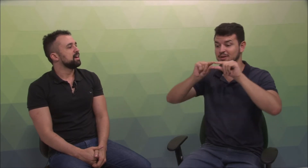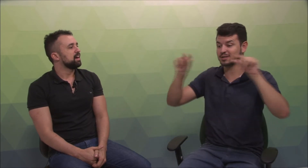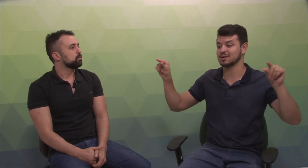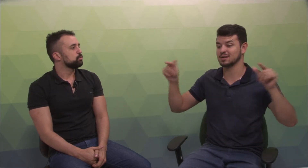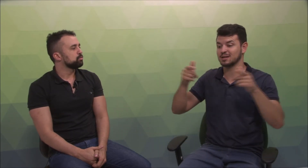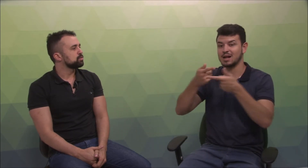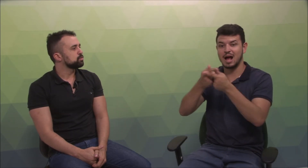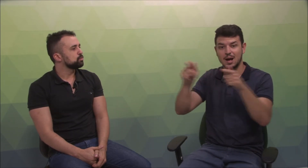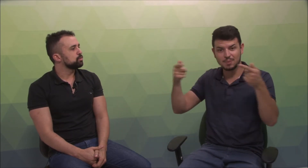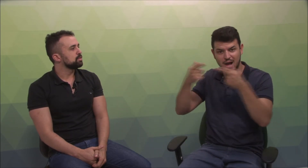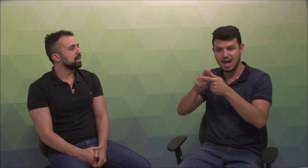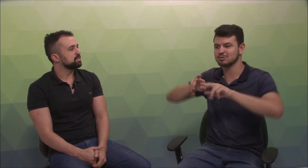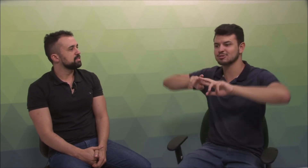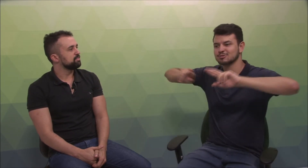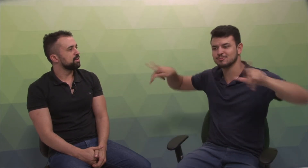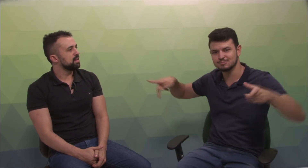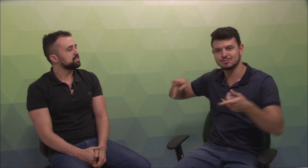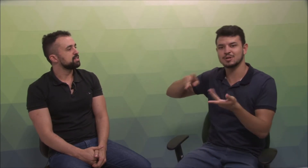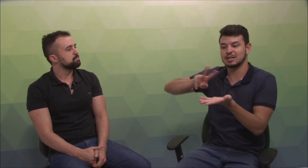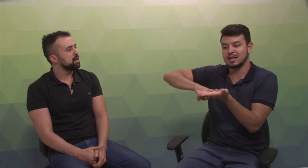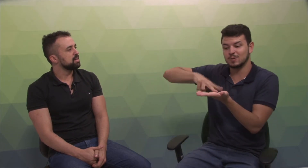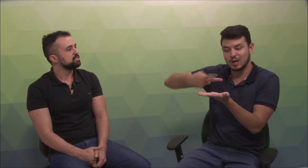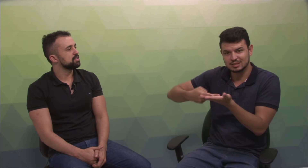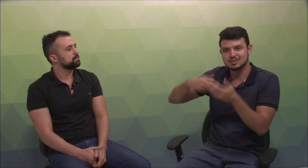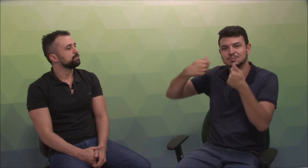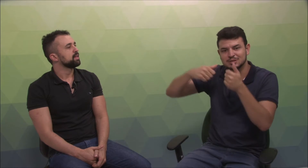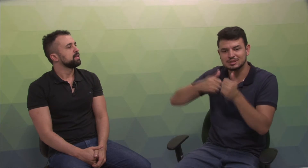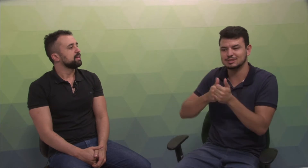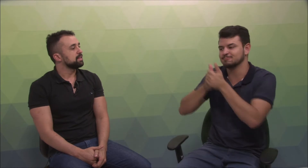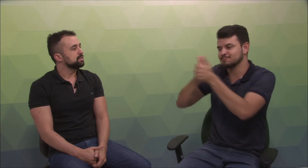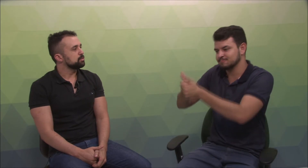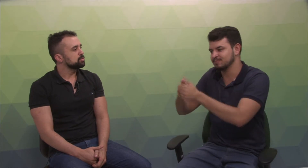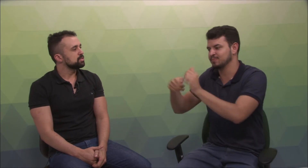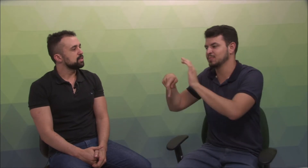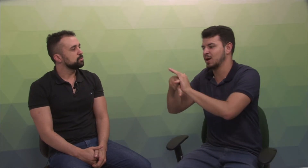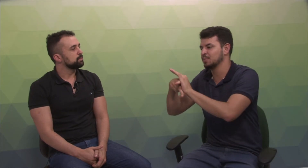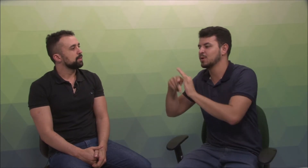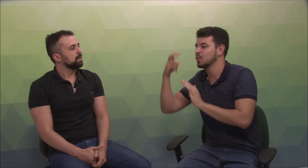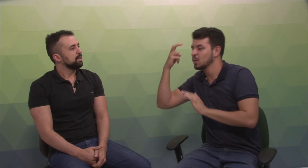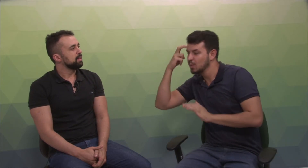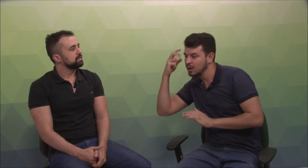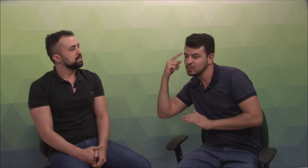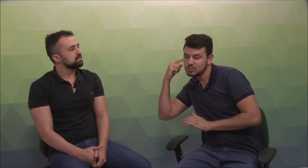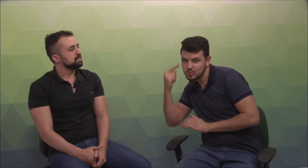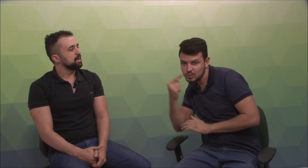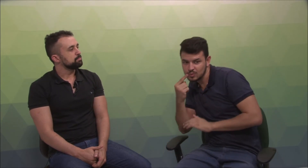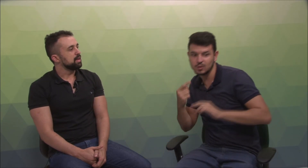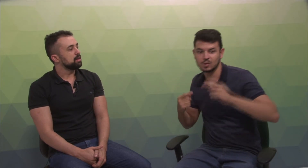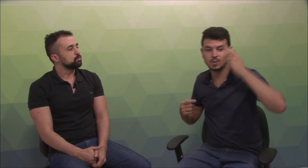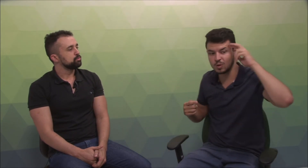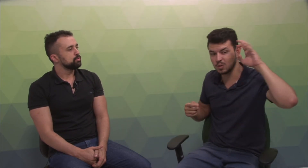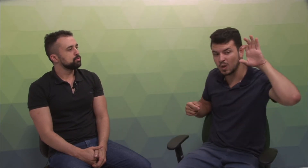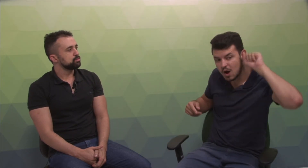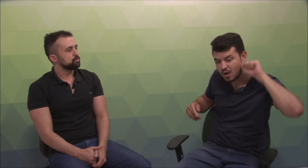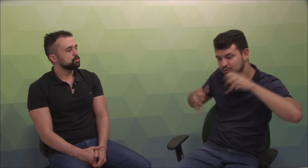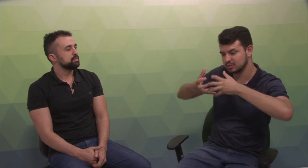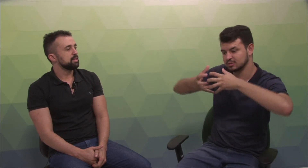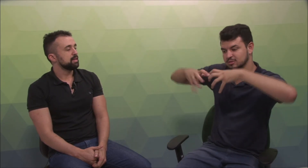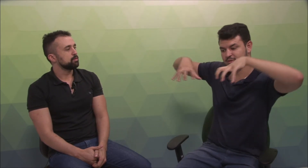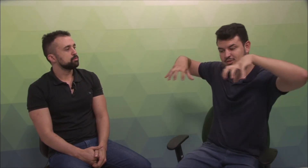à cultura surda, às vezes a frase, a gramática, né, a tradução, ela tem que se adaptar à cultura do surdo e tem a cultura